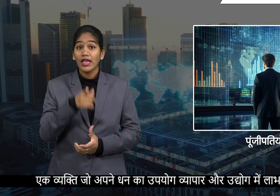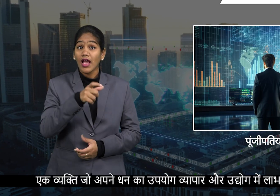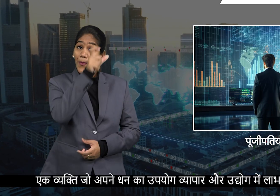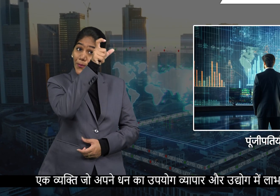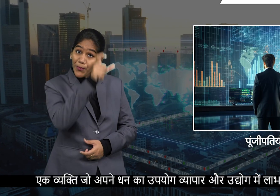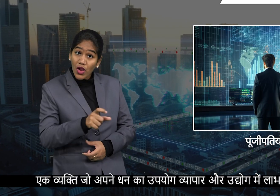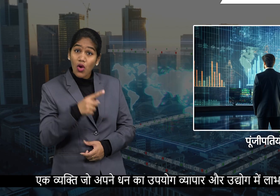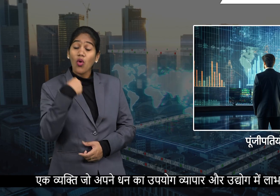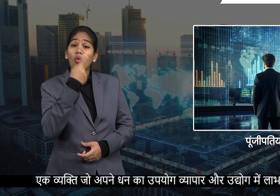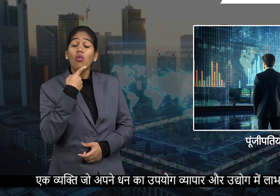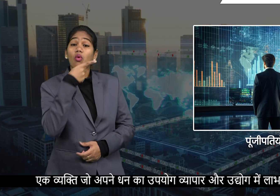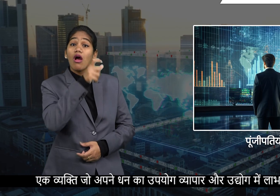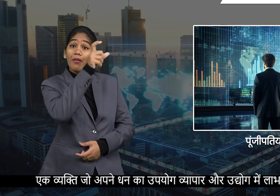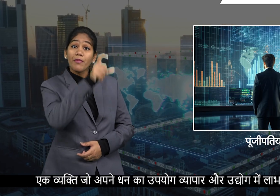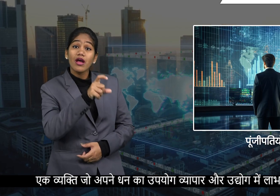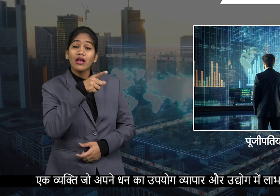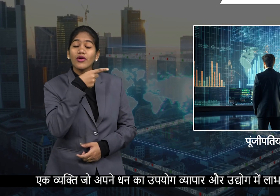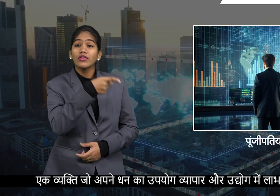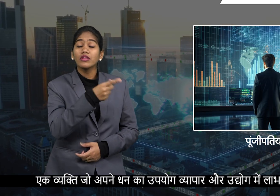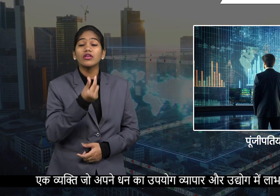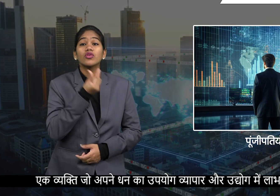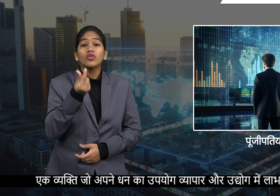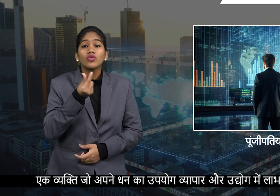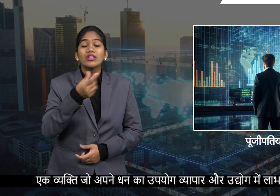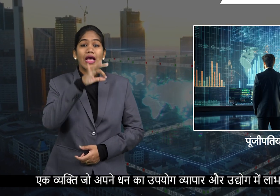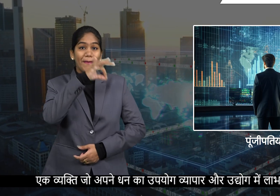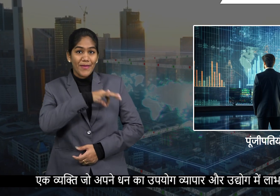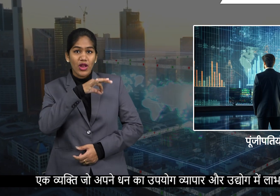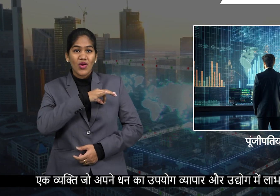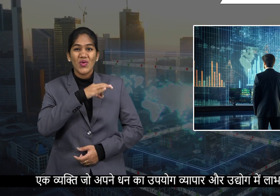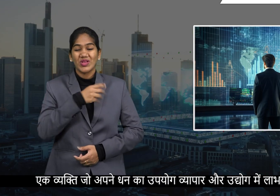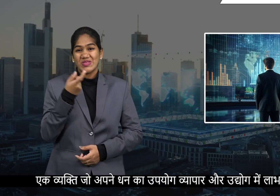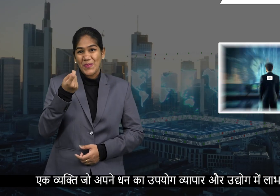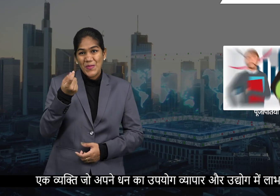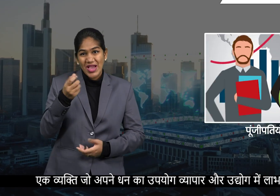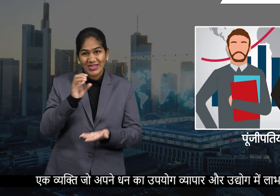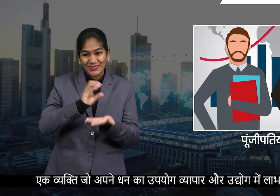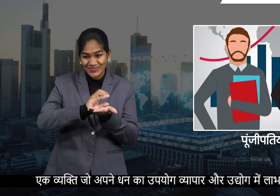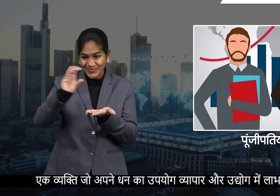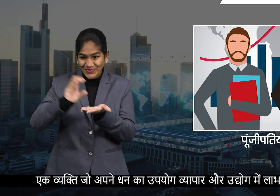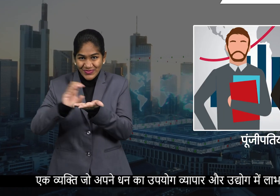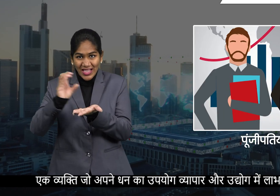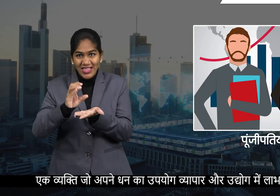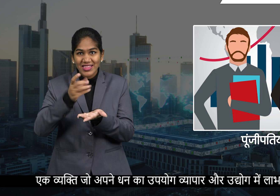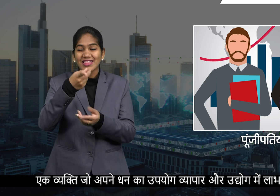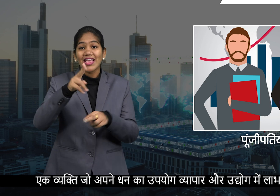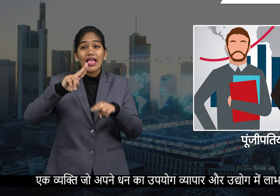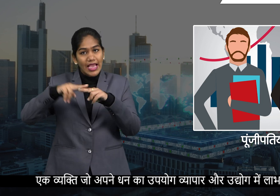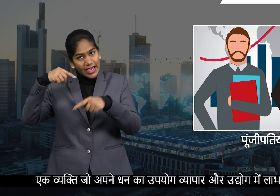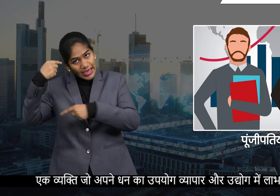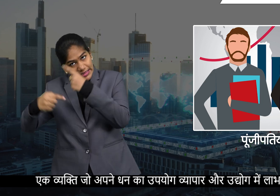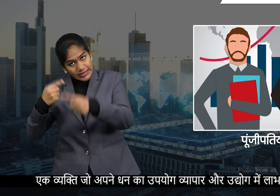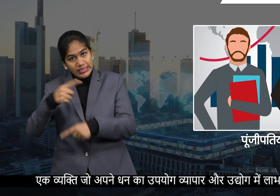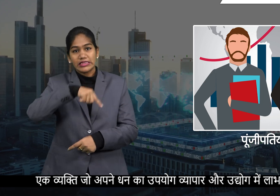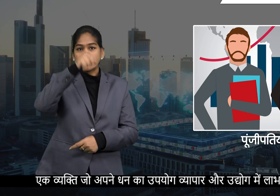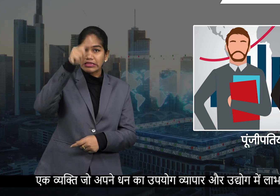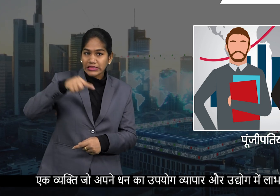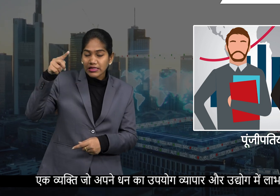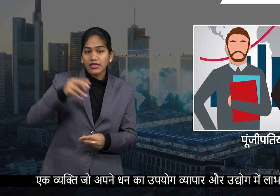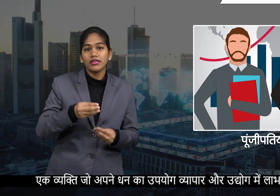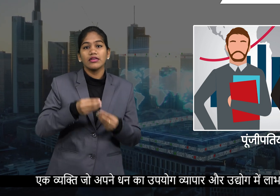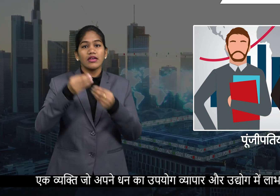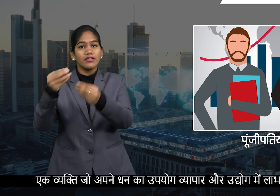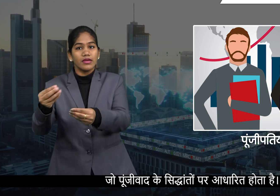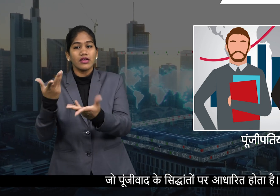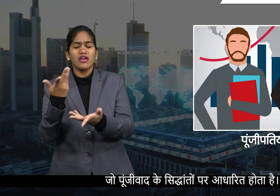एक व्यक्ति जो अपने धन का उपयोग व्यापार और उद्योग में लाभ के लिए